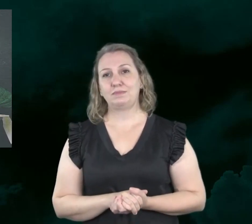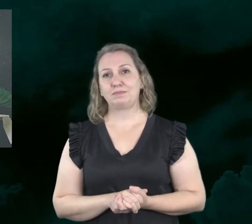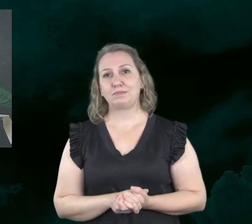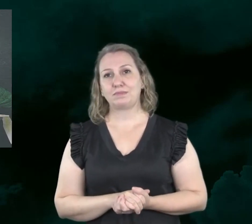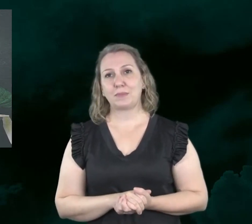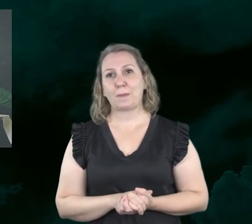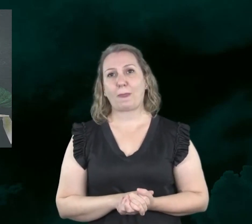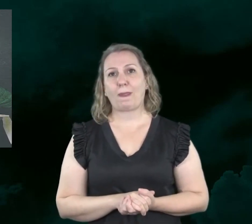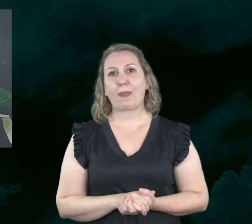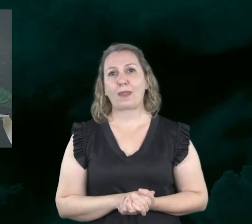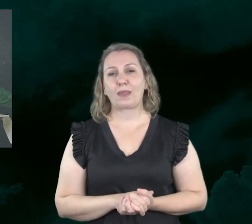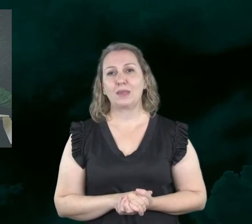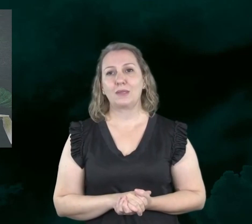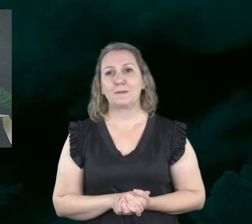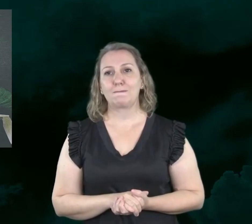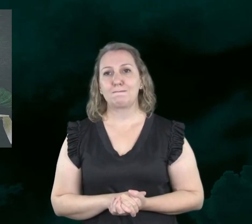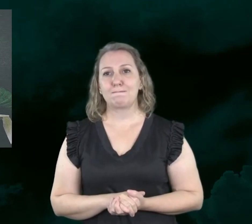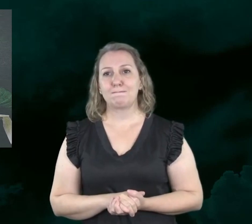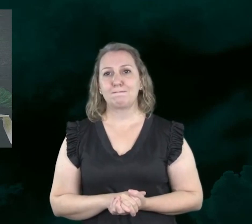vocês.